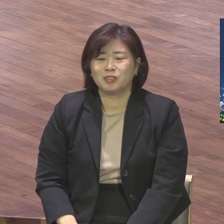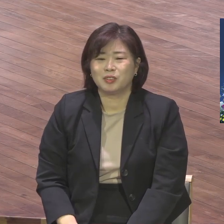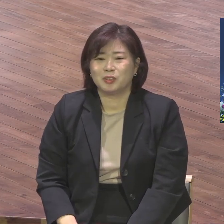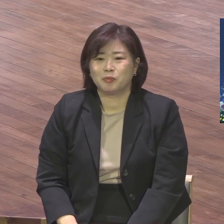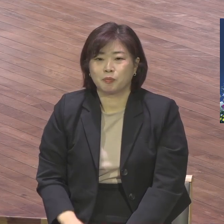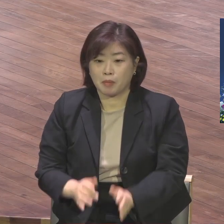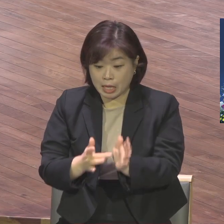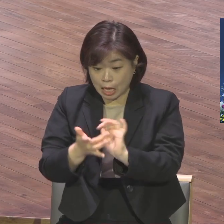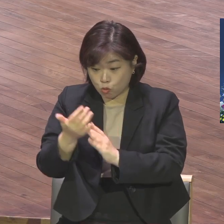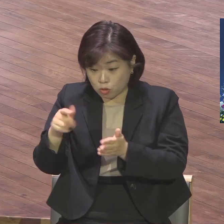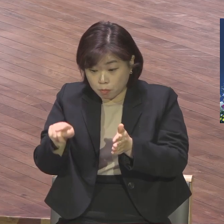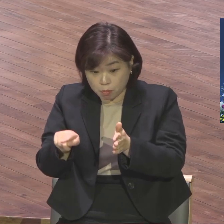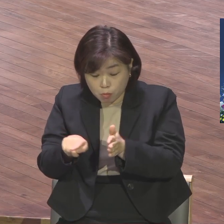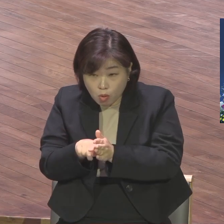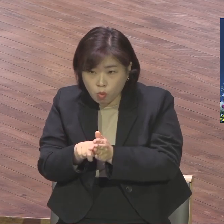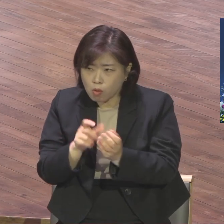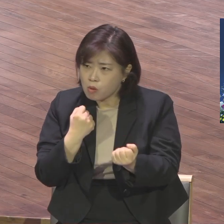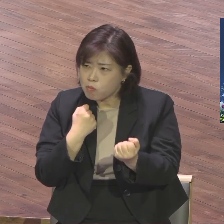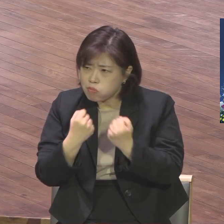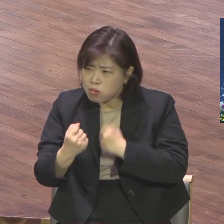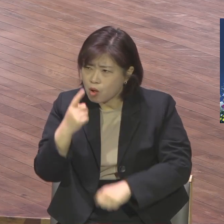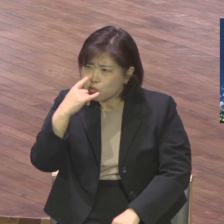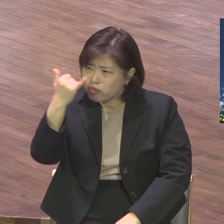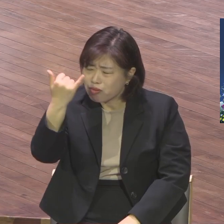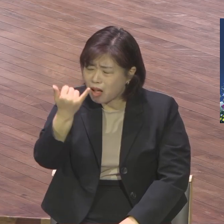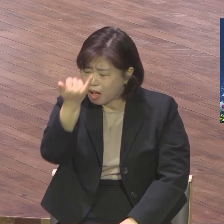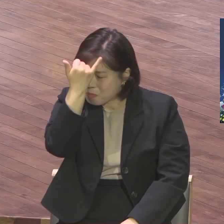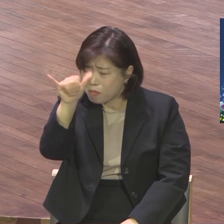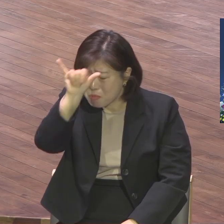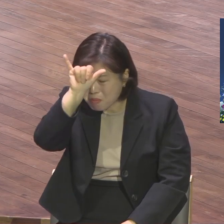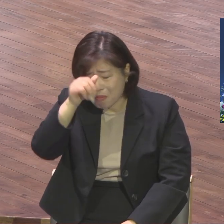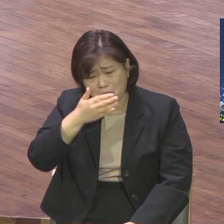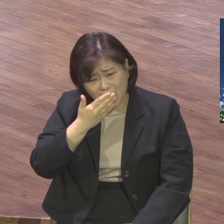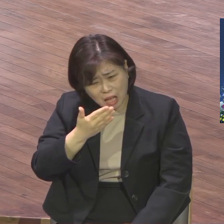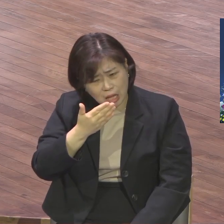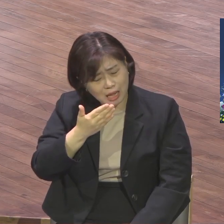믿는 사람이 부모에게 그렇게